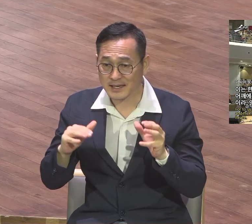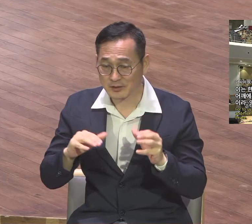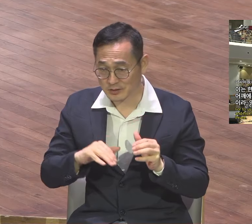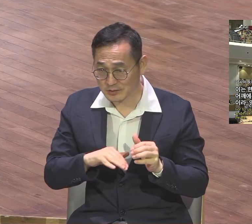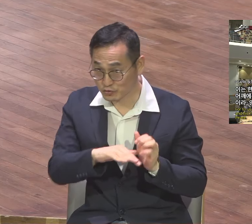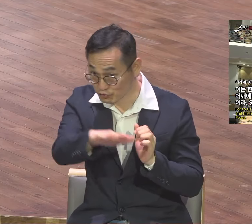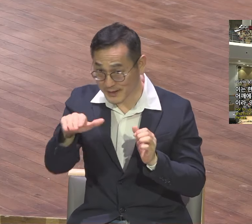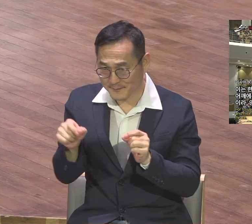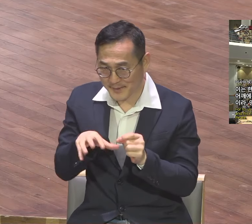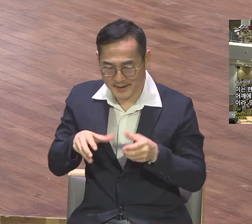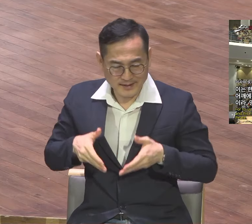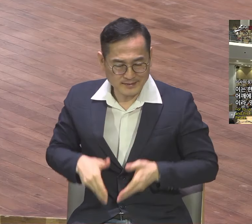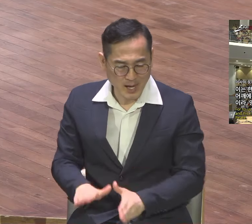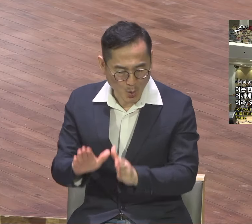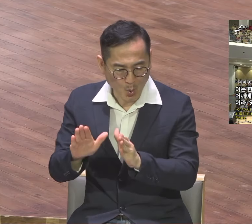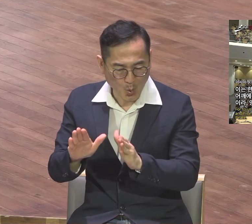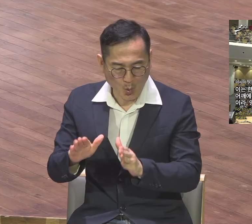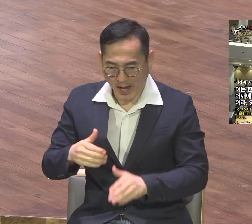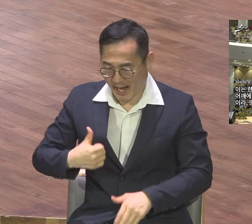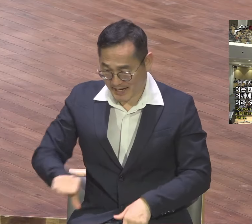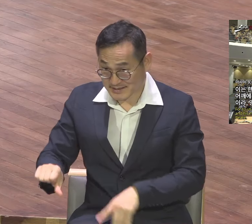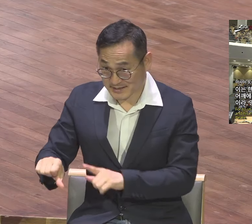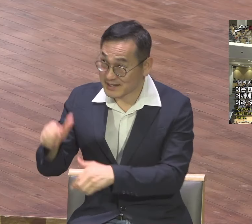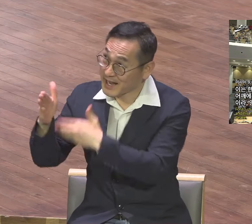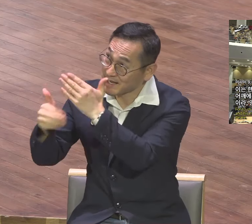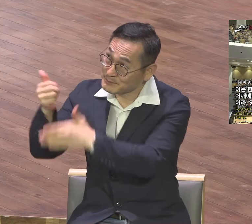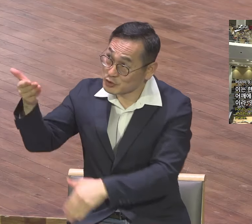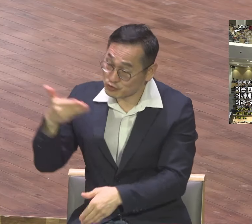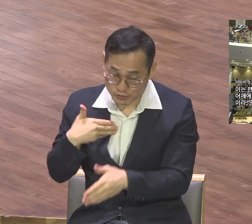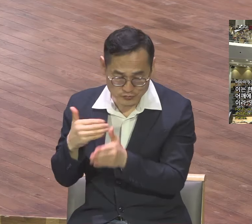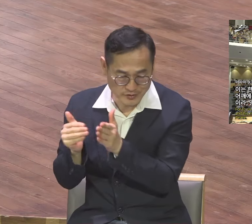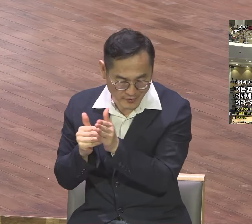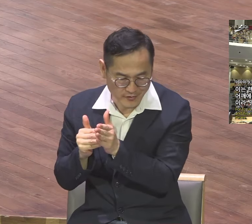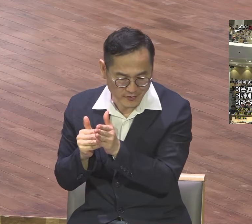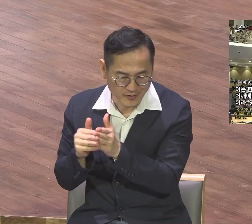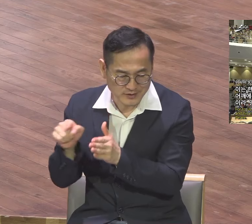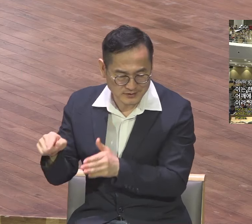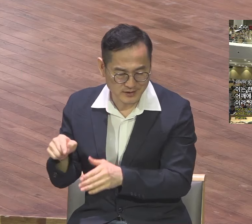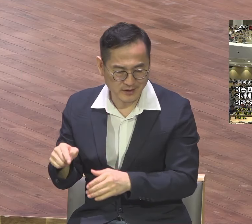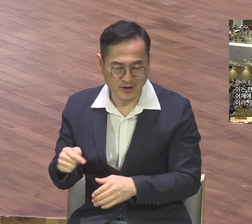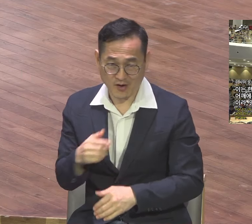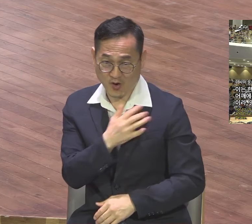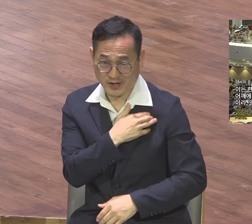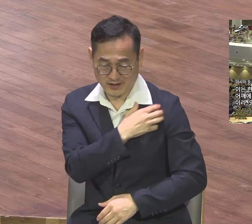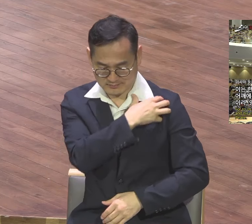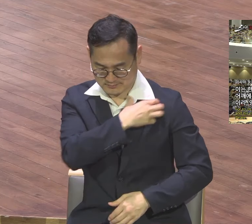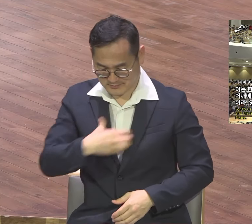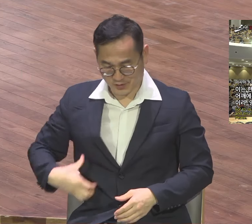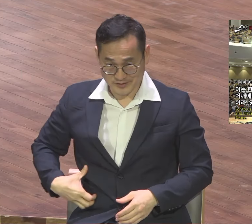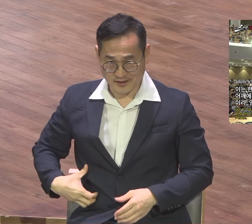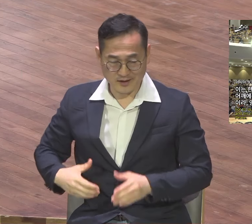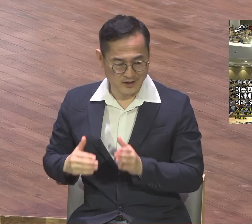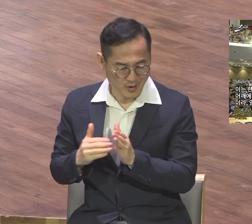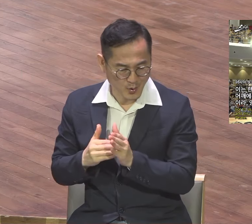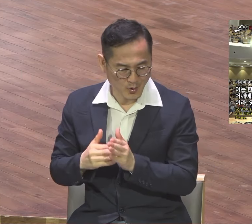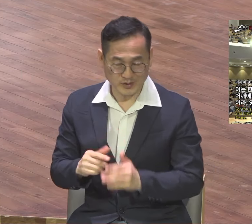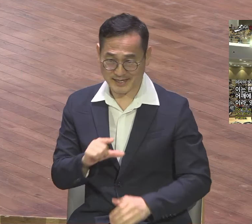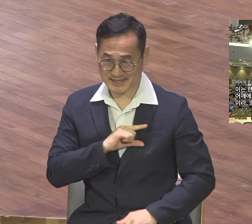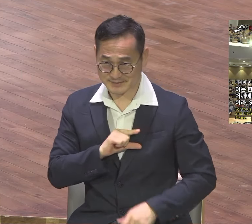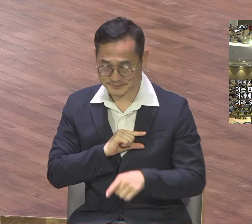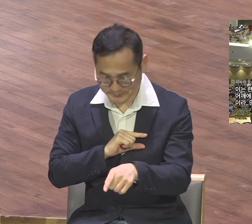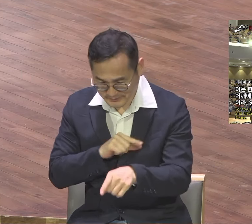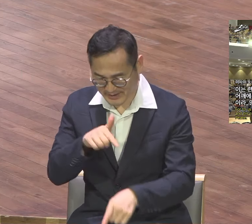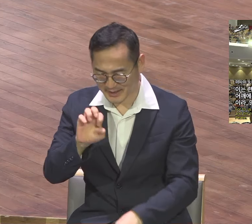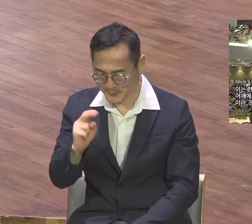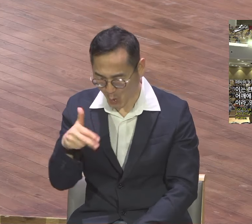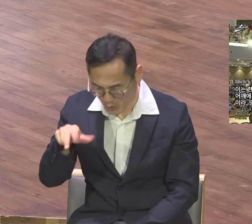아기가 우리에게 낳고 한 아들을 우리에게 주신 바 되었는데 그의 어깨에는 정사를 메었고 그의 이름은